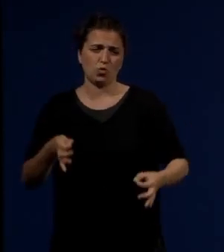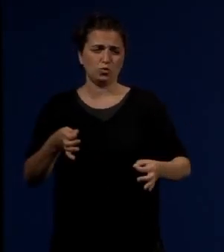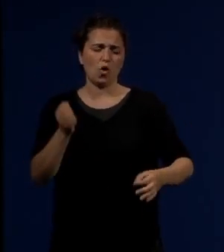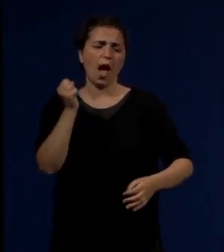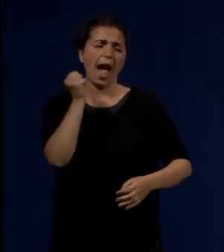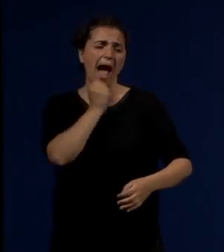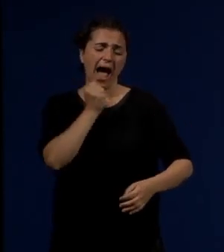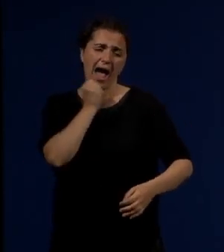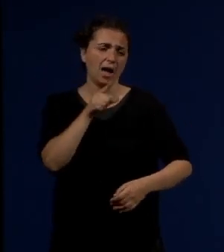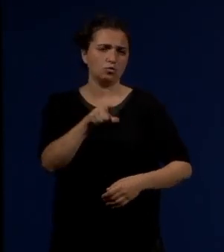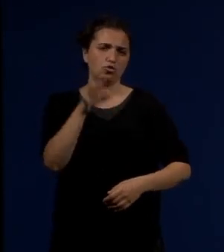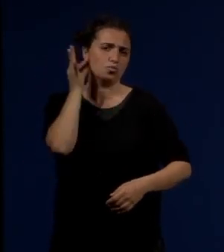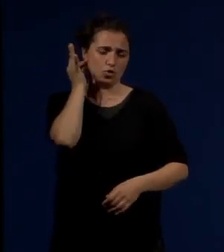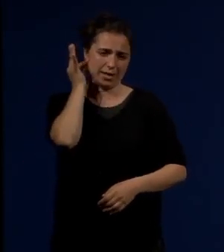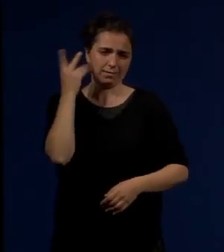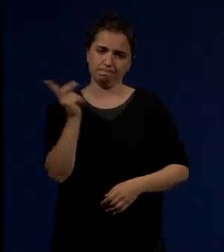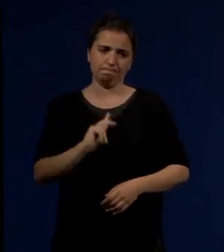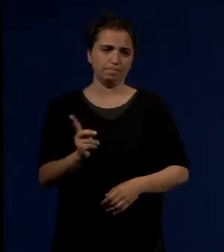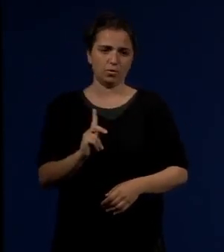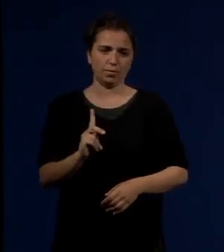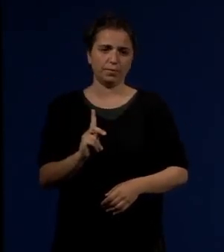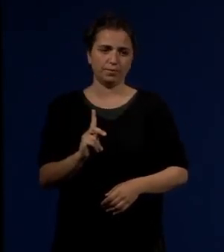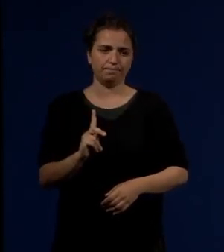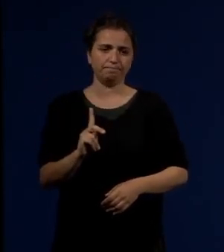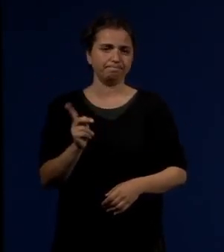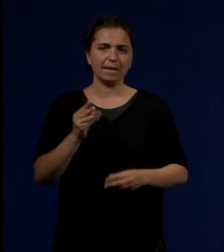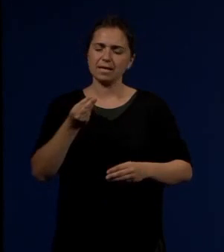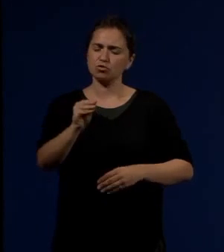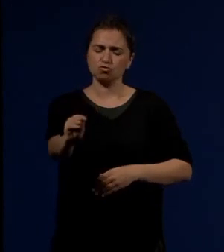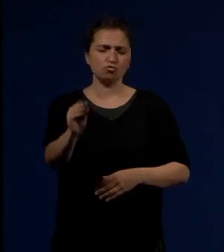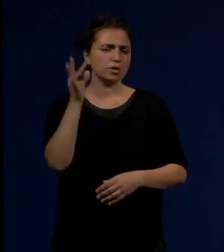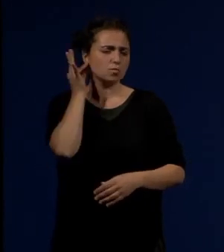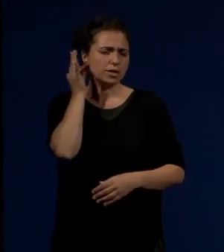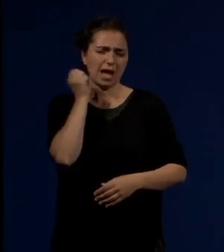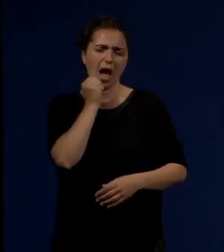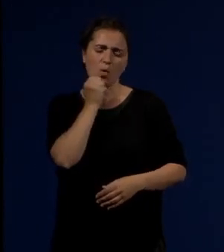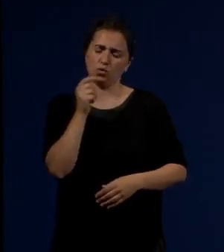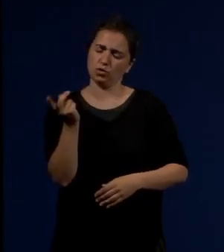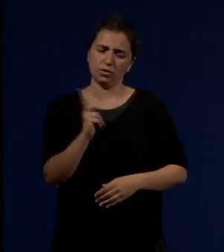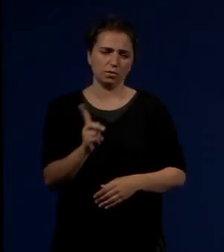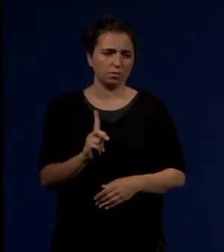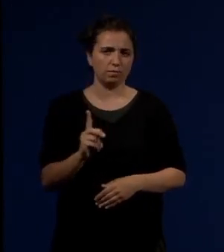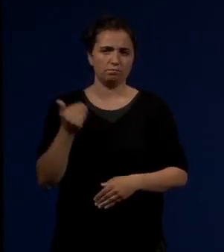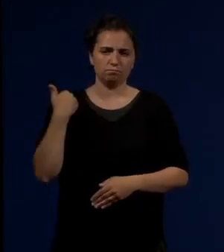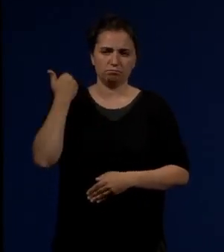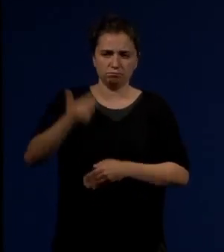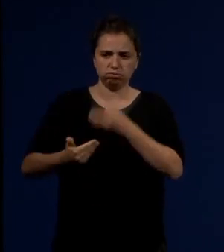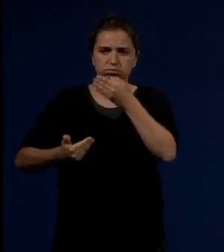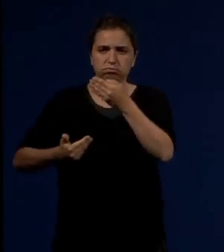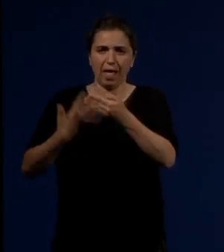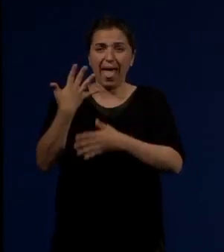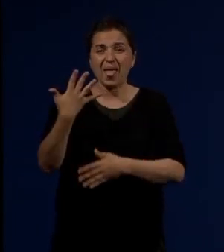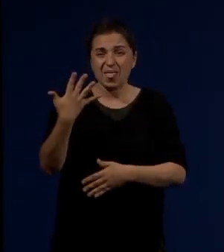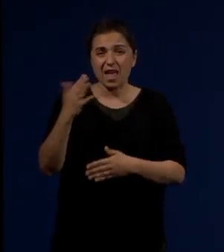mulleres. Un país xusto non abusa das súas mulleres. E levamos 5 ou 6